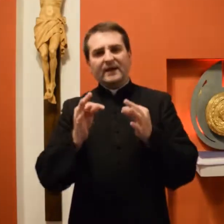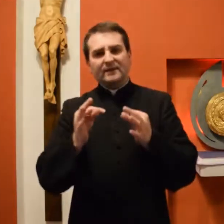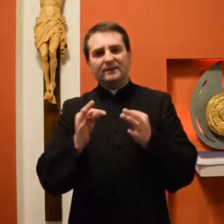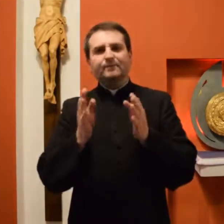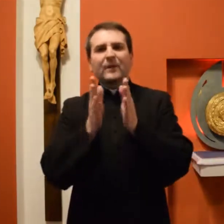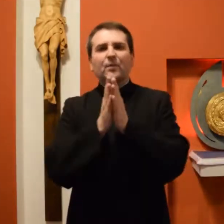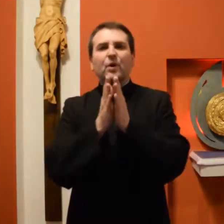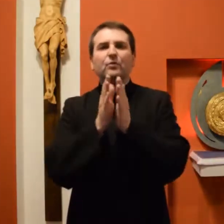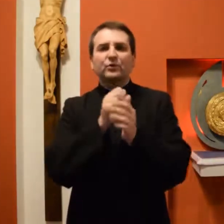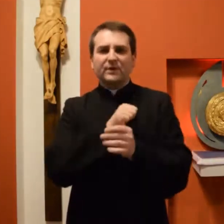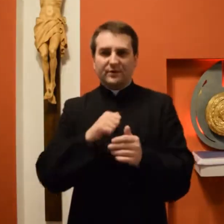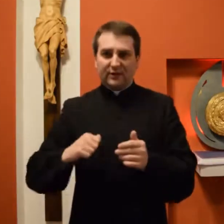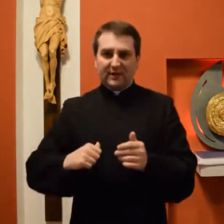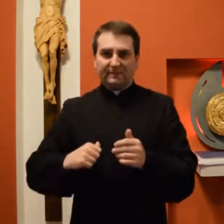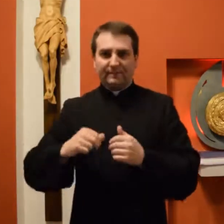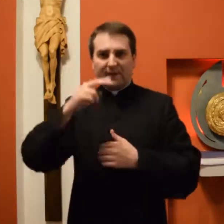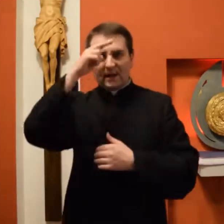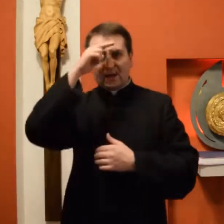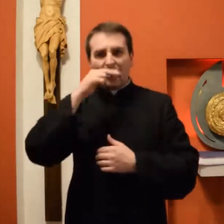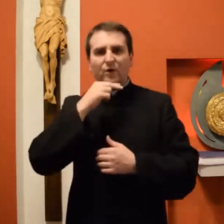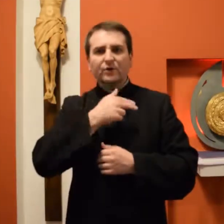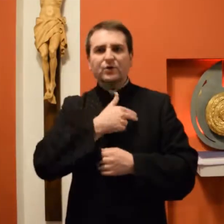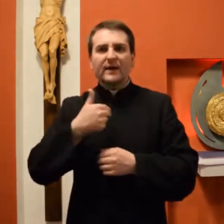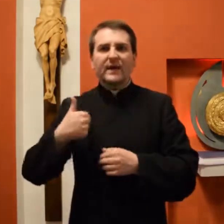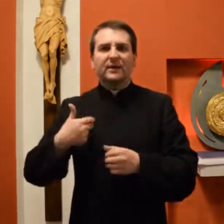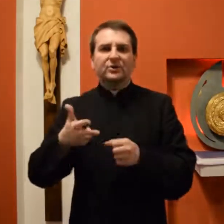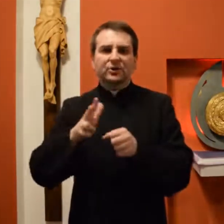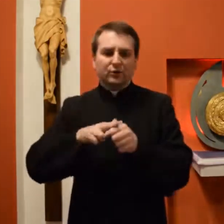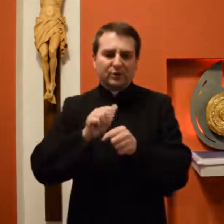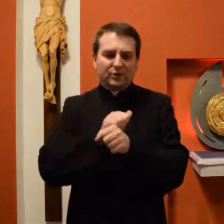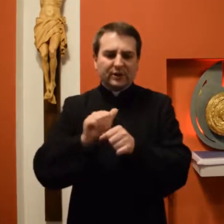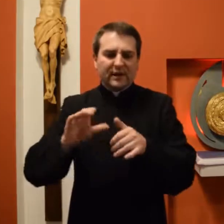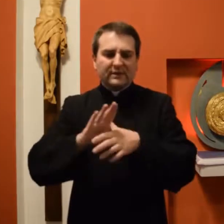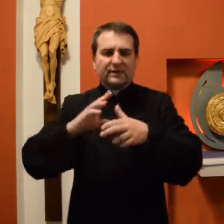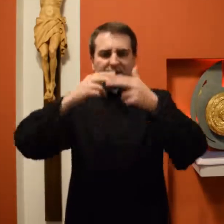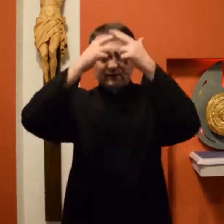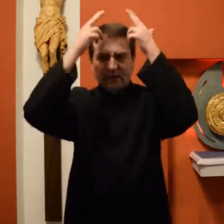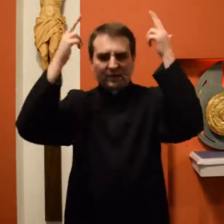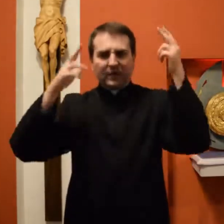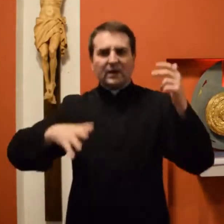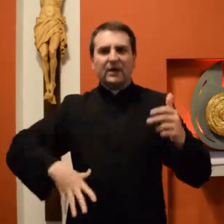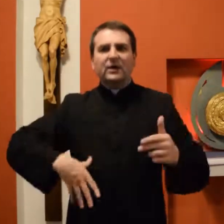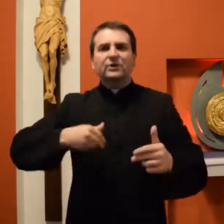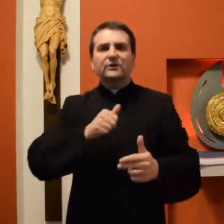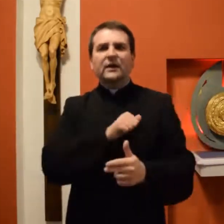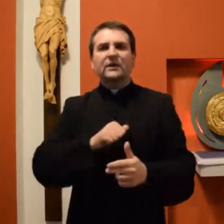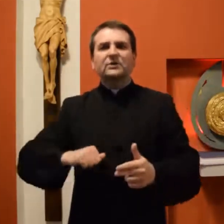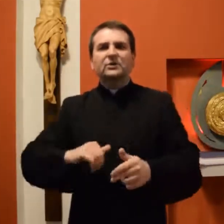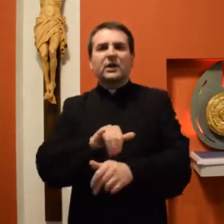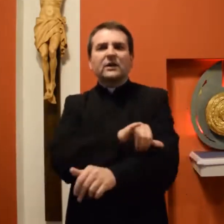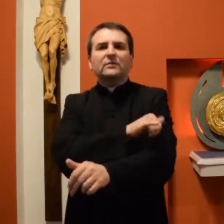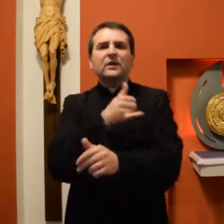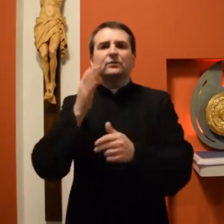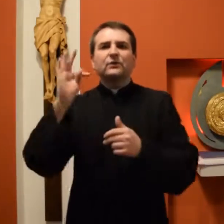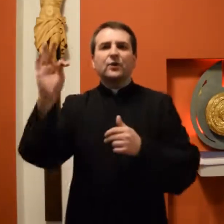Teraz pomódlmy się. Ojcze nasz, któryś jest w niebie, święć się imię